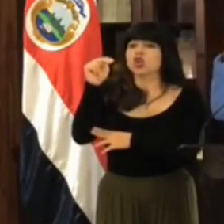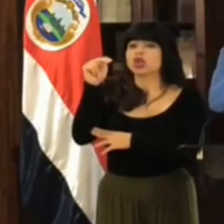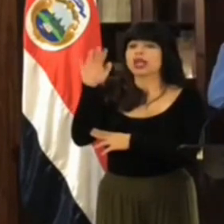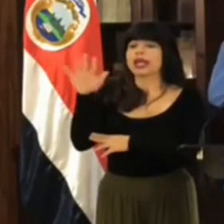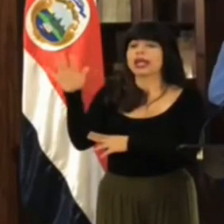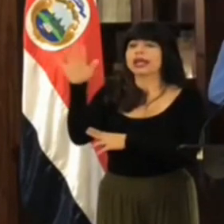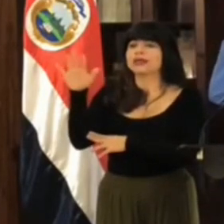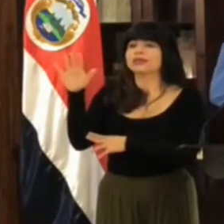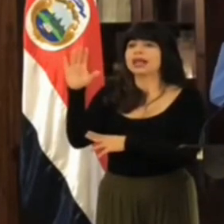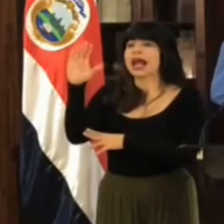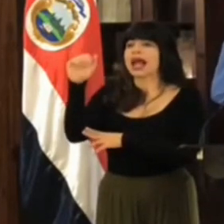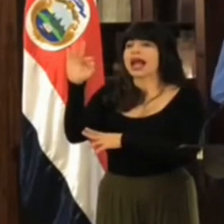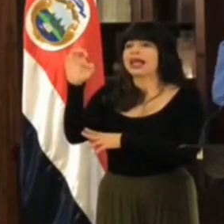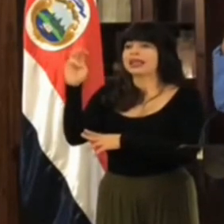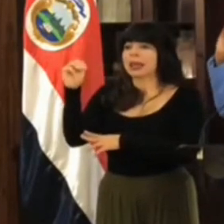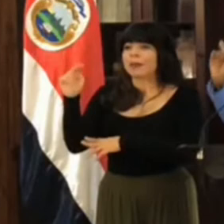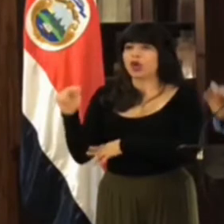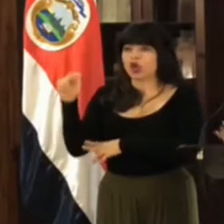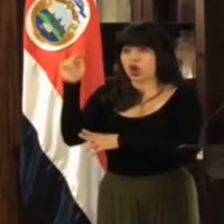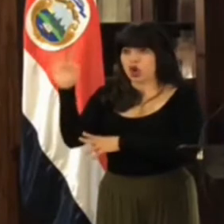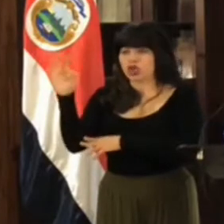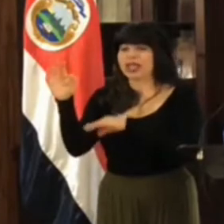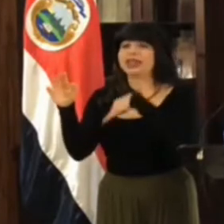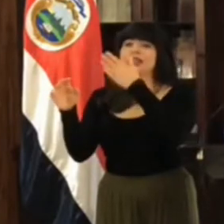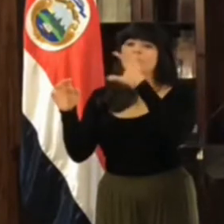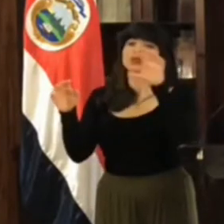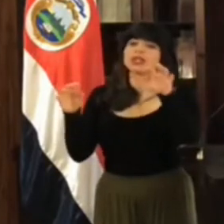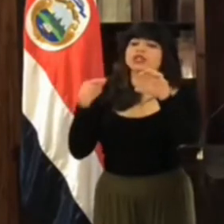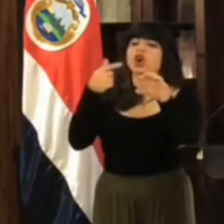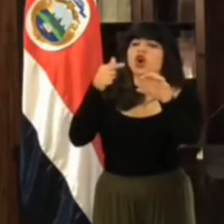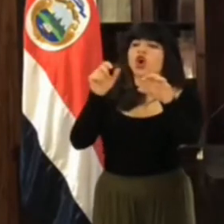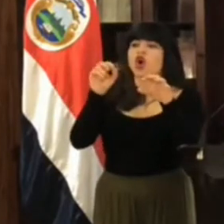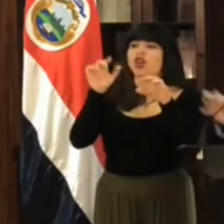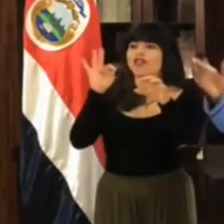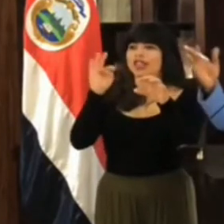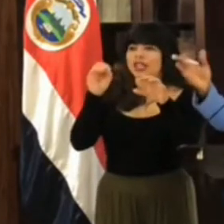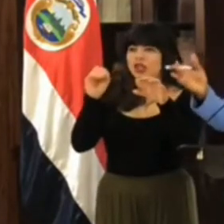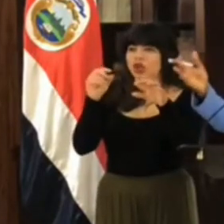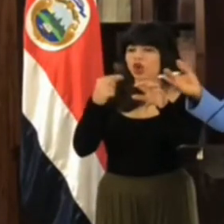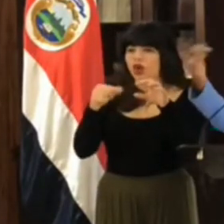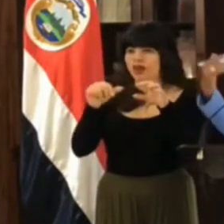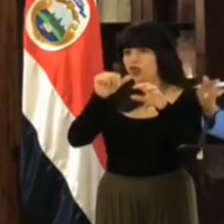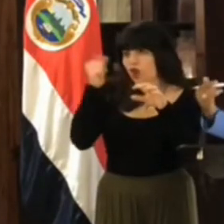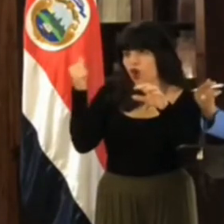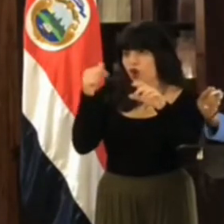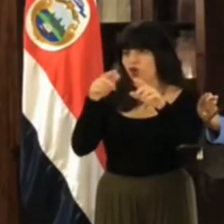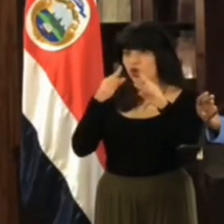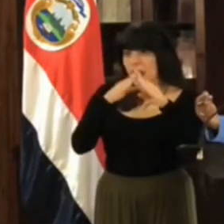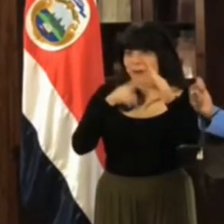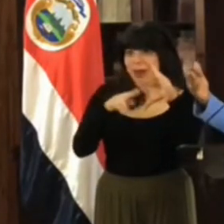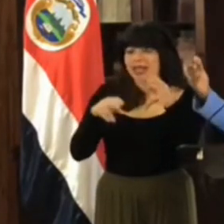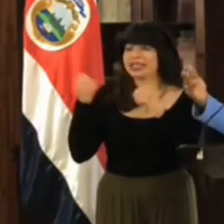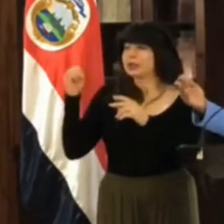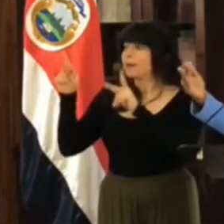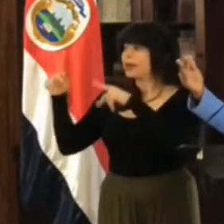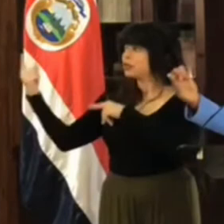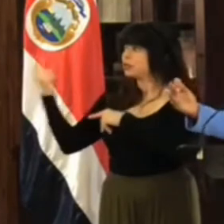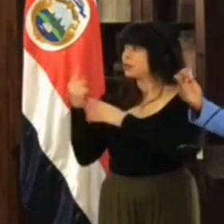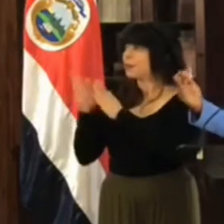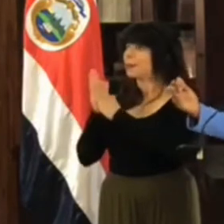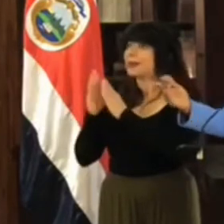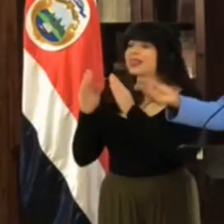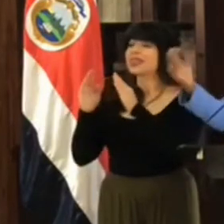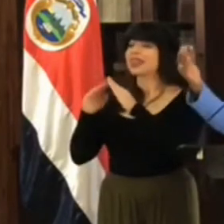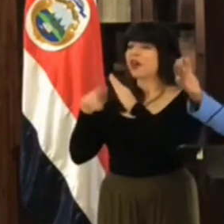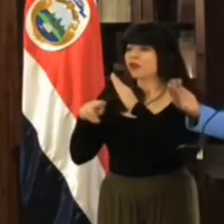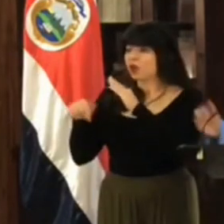lado, el CATEM Norte, y luego en Golfito, el otro albergue. Incluso personas que llegan a solicitar refugio aquí en